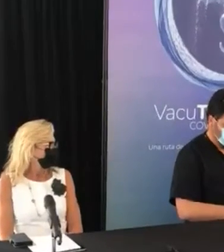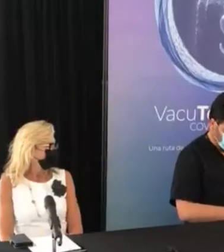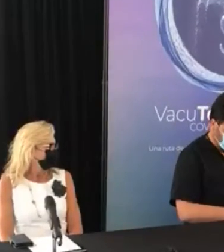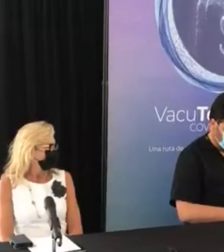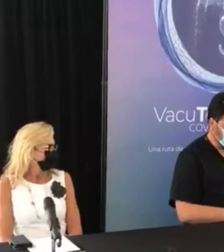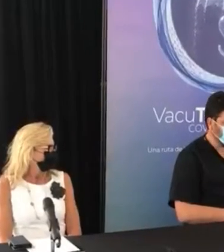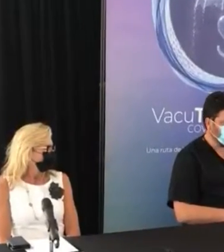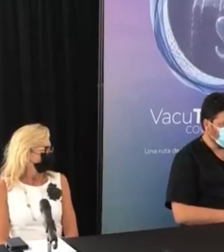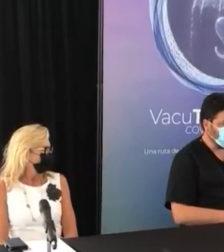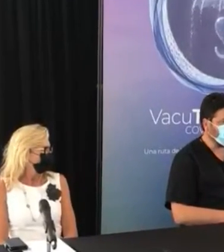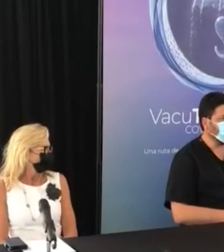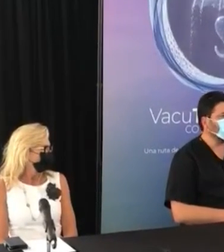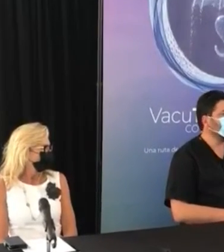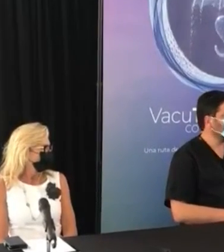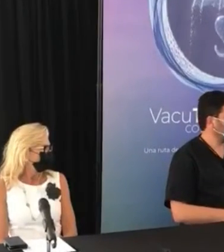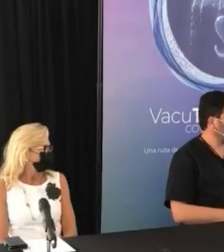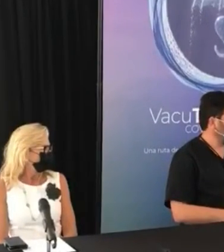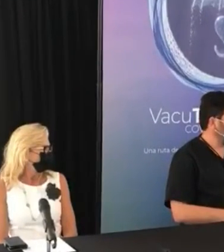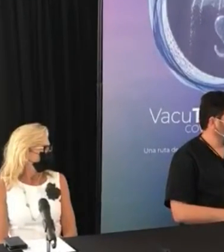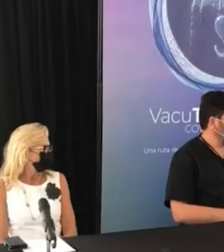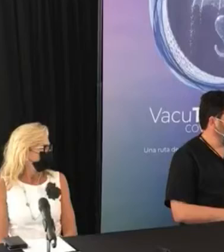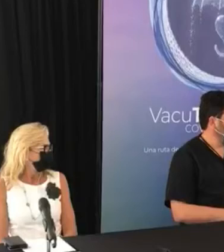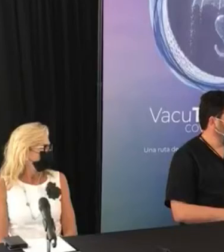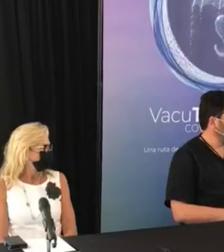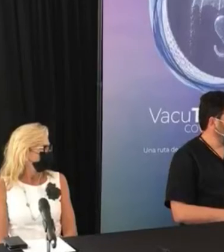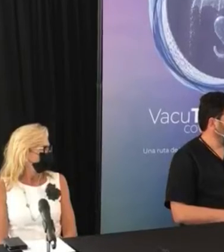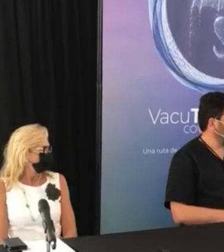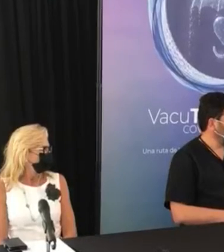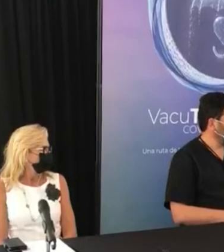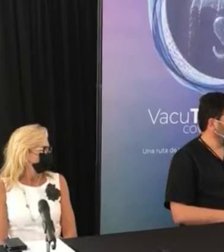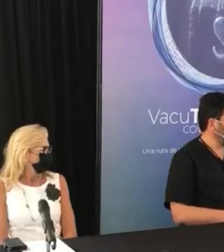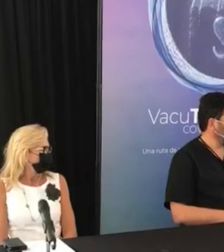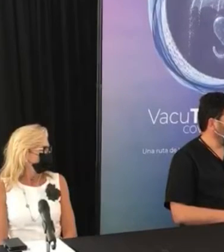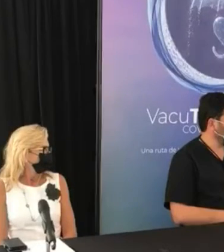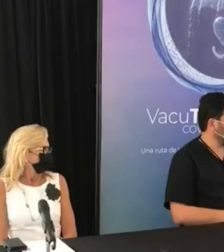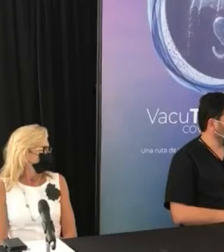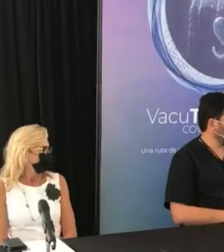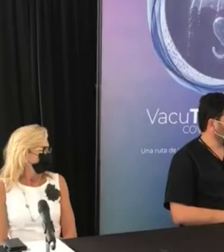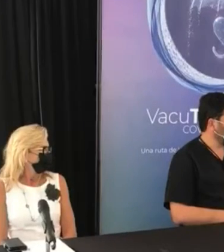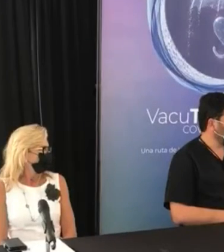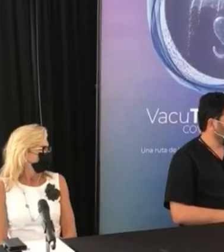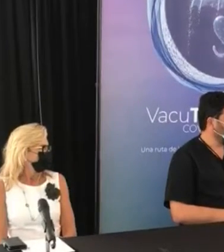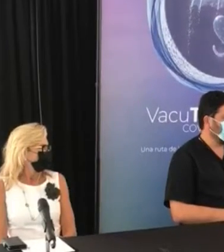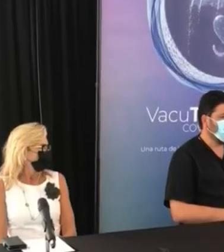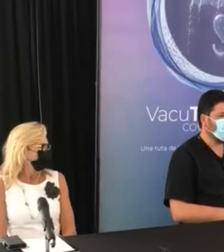básicamente no tuvo otra oportunidad de venir. ¿Cuántas semanas serían eso, doctora?